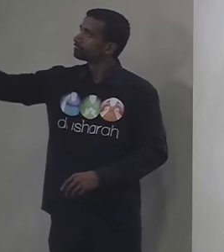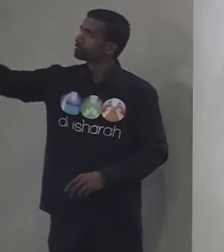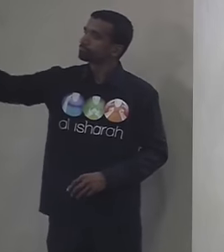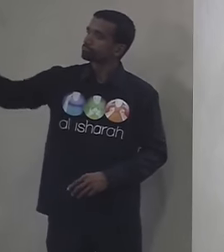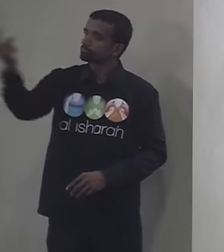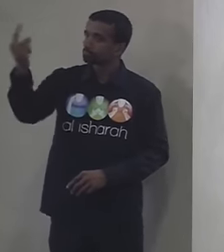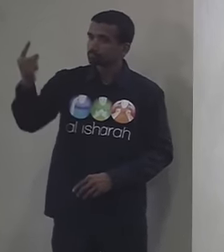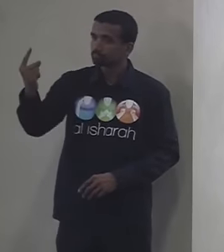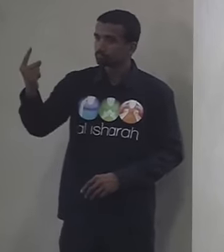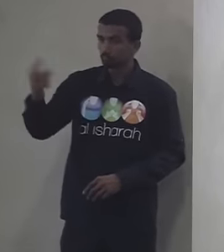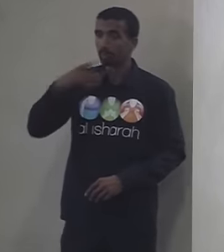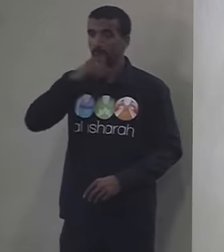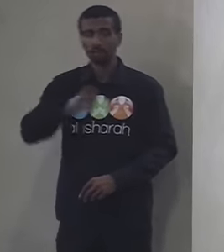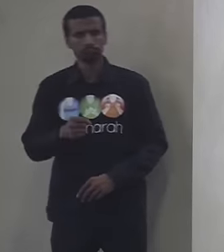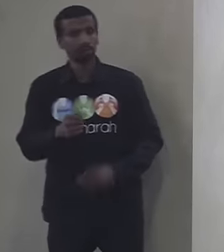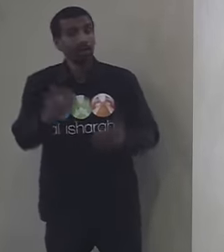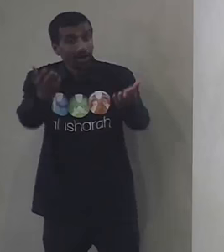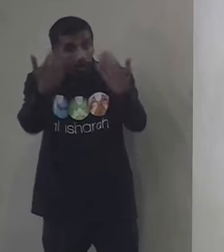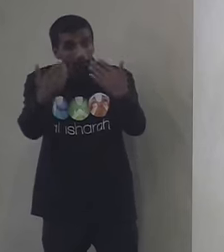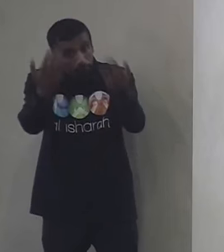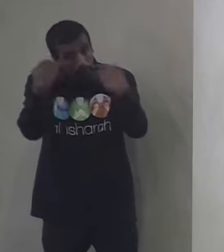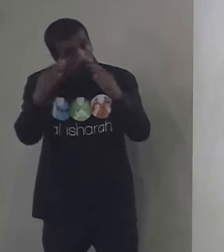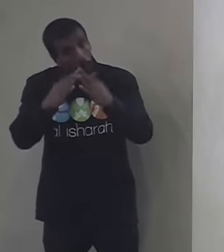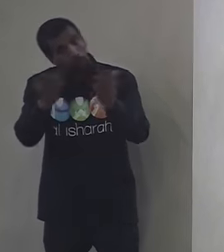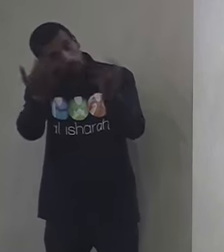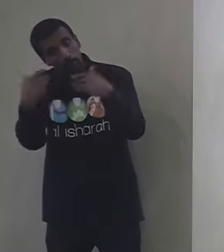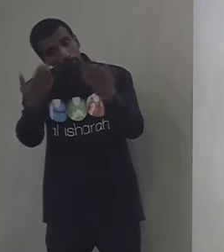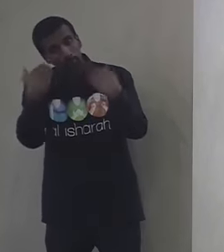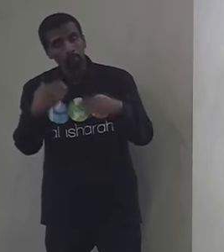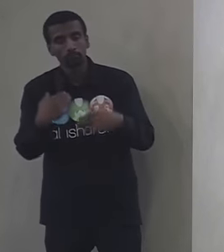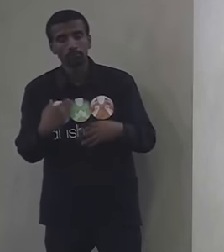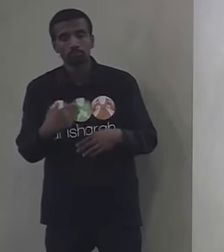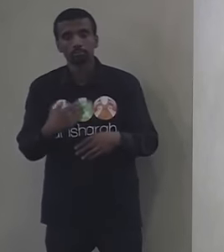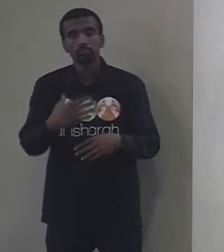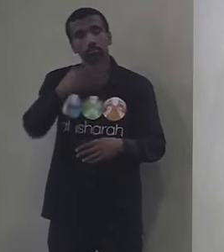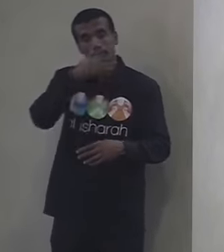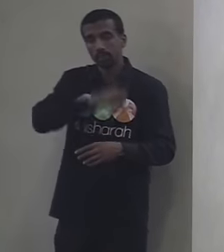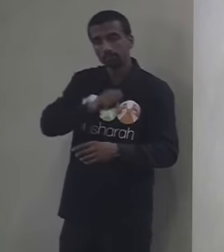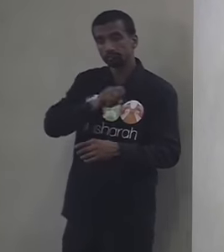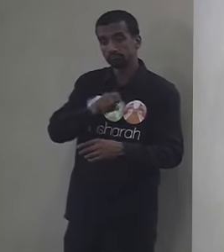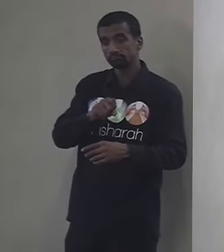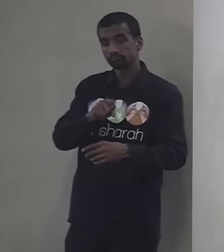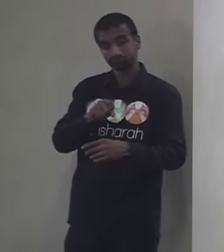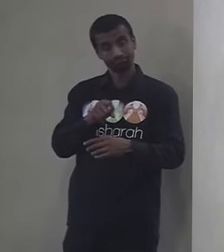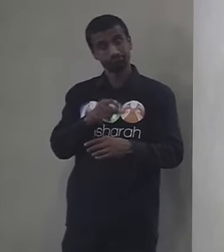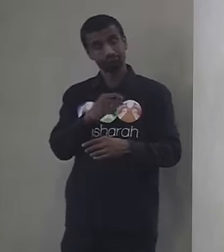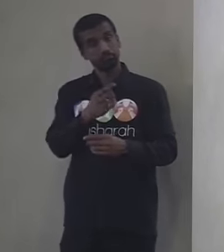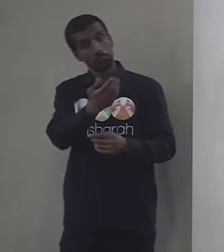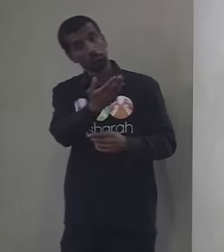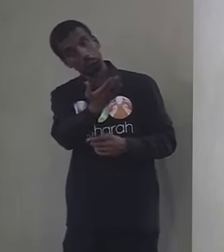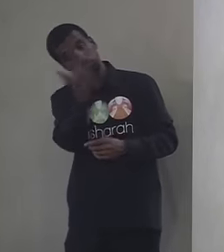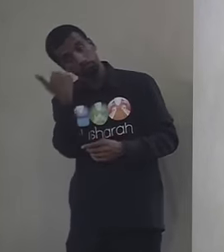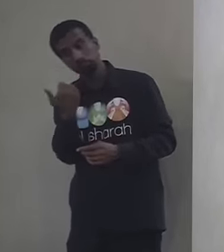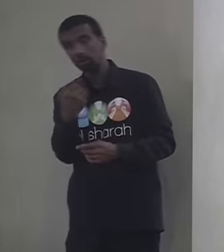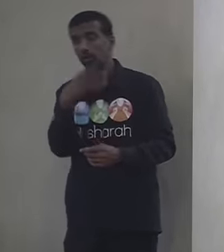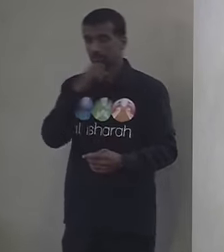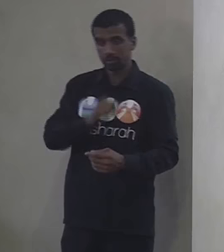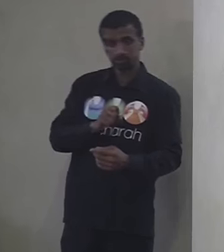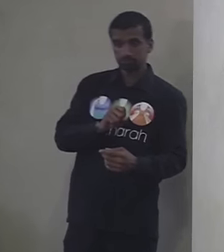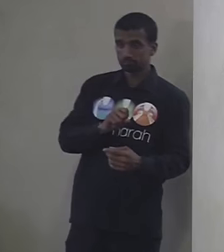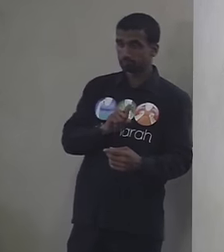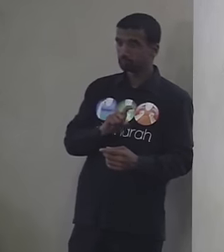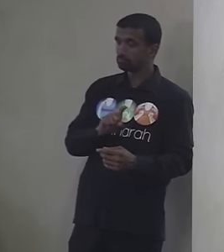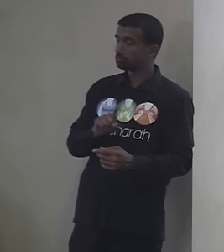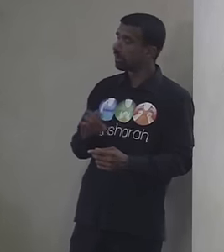also welcomed them into their house. Okay. Now, then he says, فَقَالَ لَهَا رَسُولُ اللَّهِ صَلَّى اللَّهُ عَلَيْهِ وَسَلَّمَ أَيْنَ فُلَانٌ. So he asked